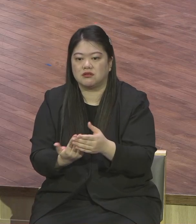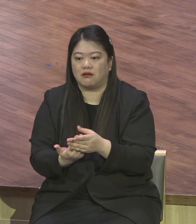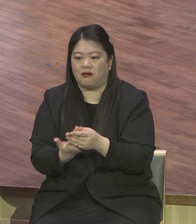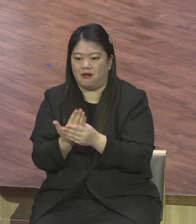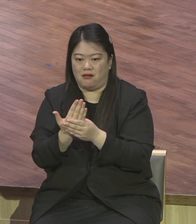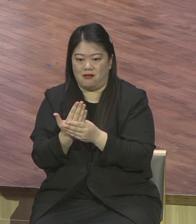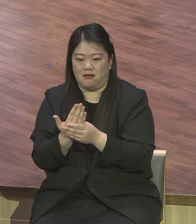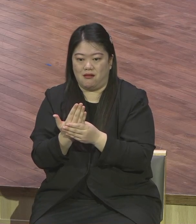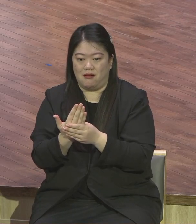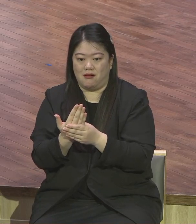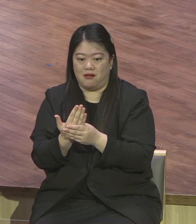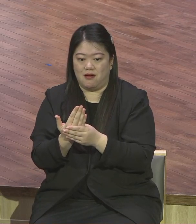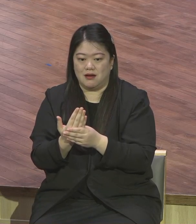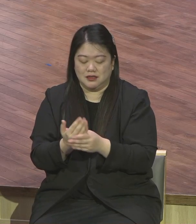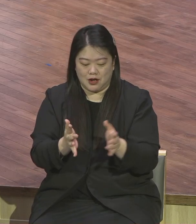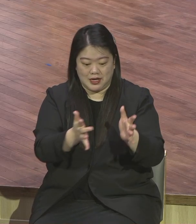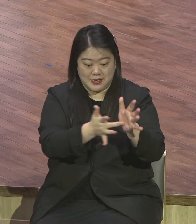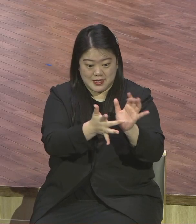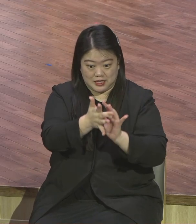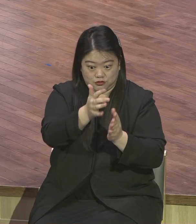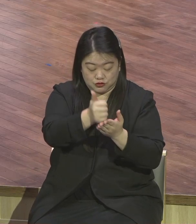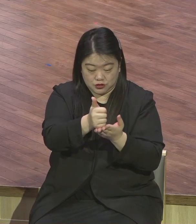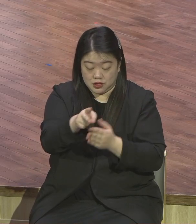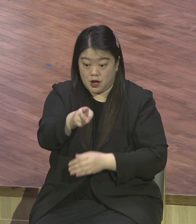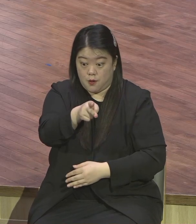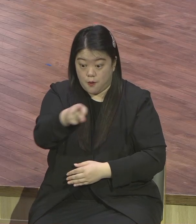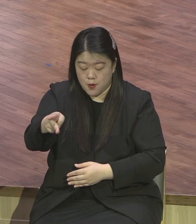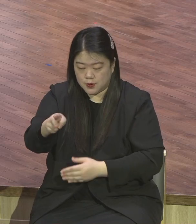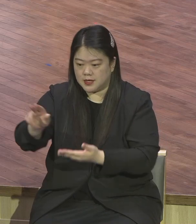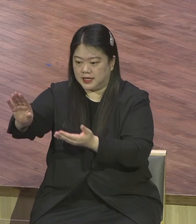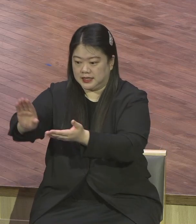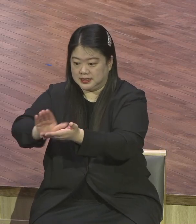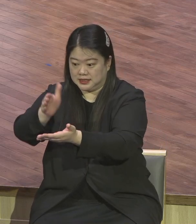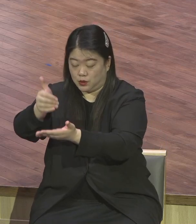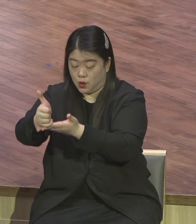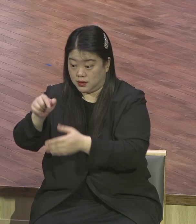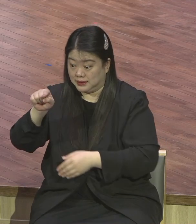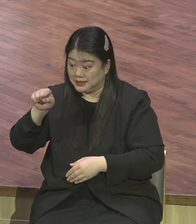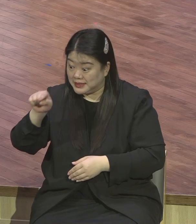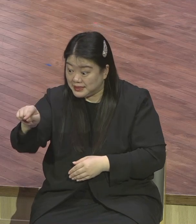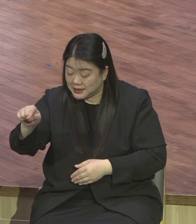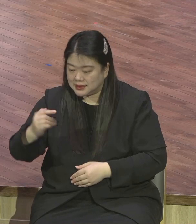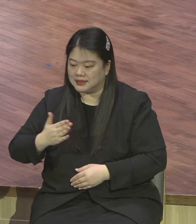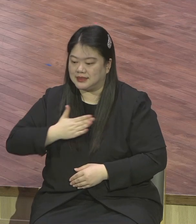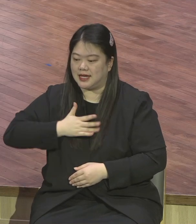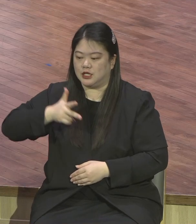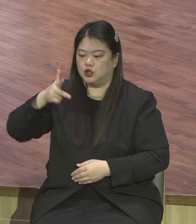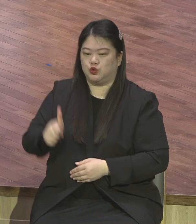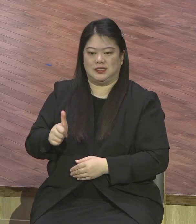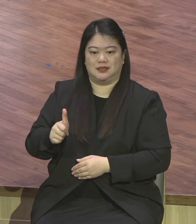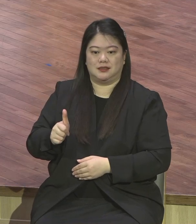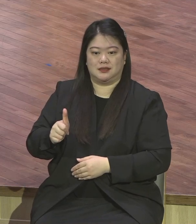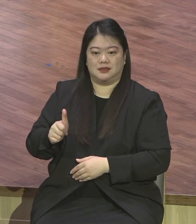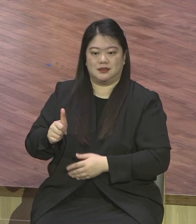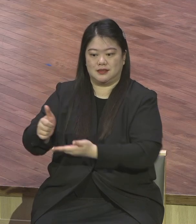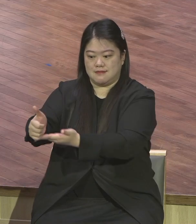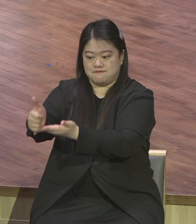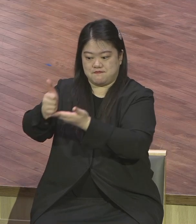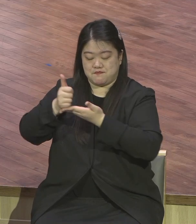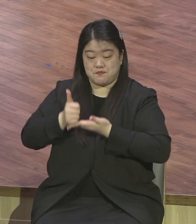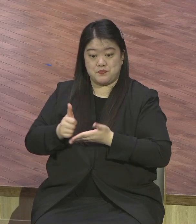그리스도다. 그것이 여러분이 성령이 믿게